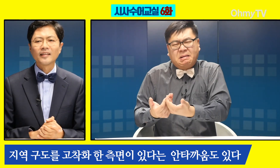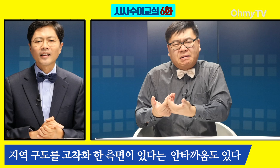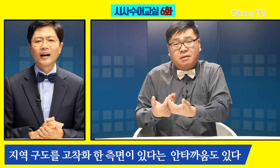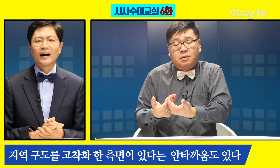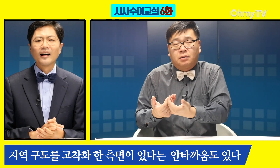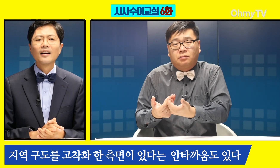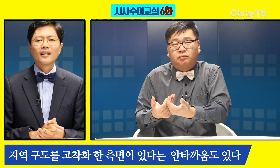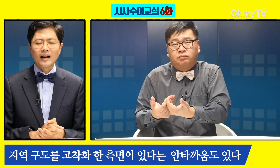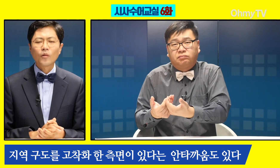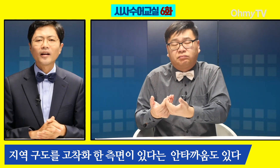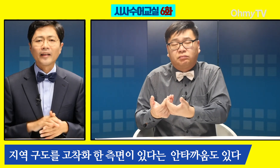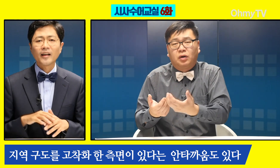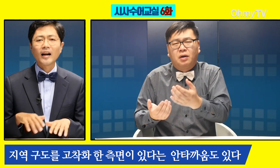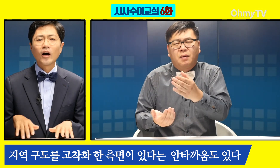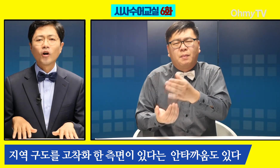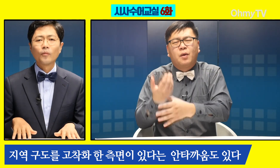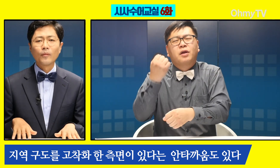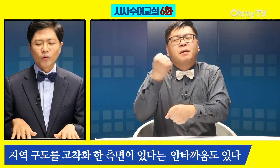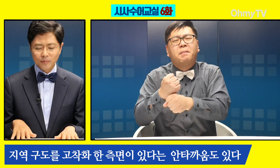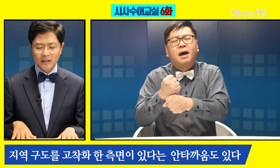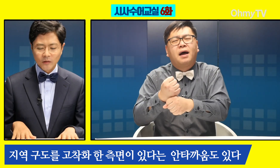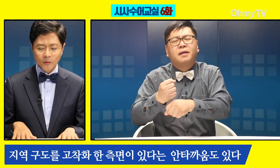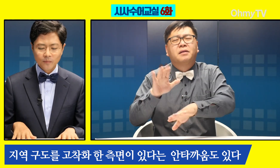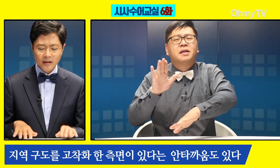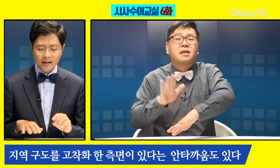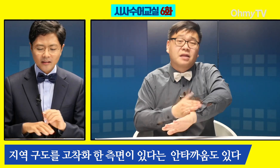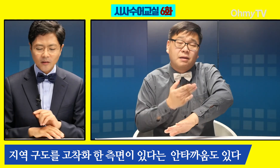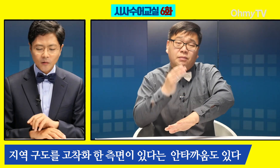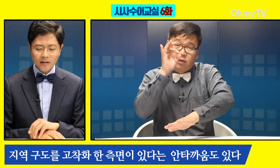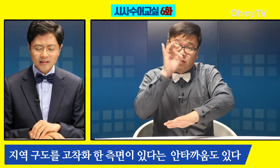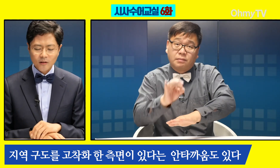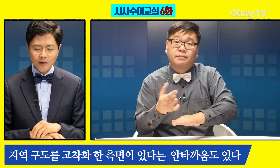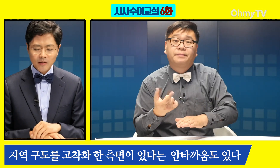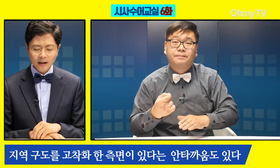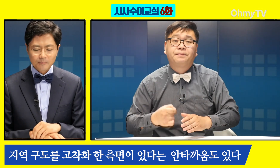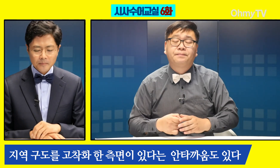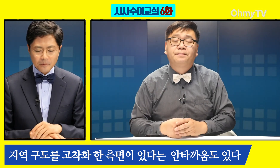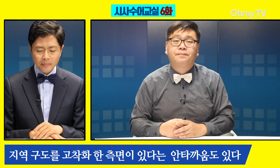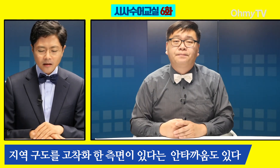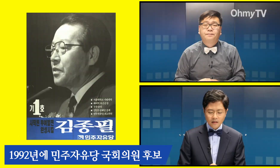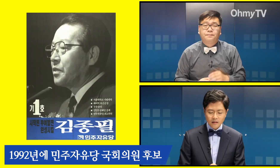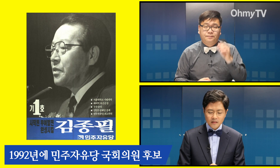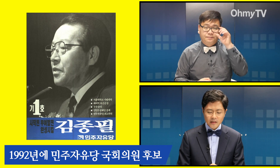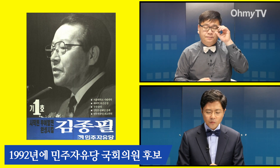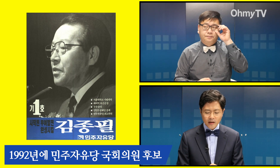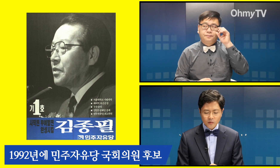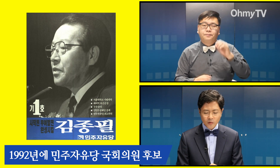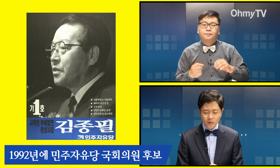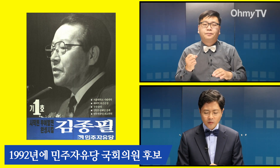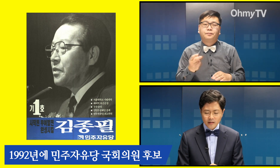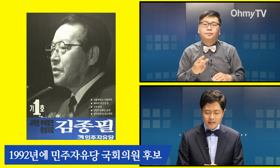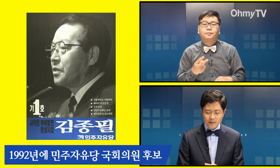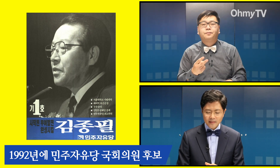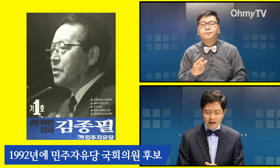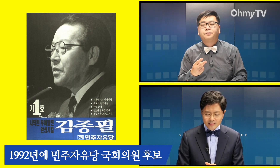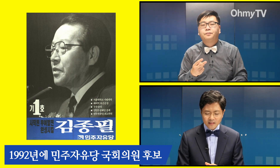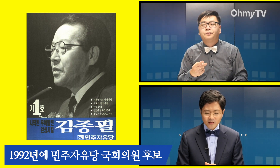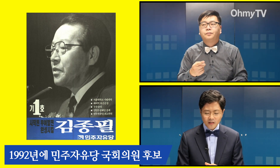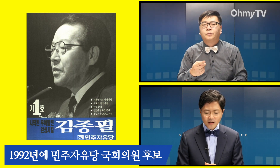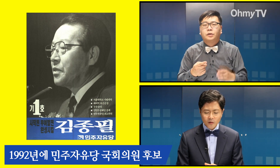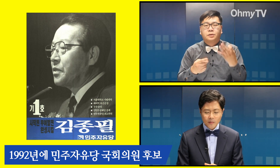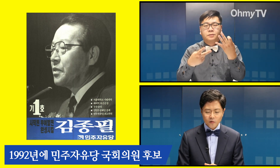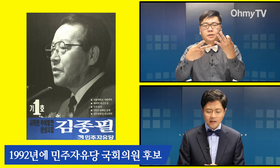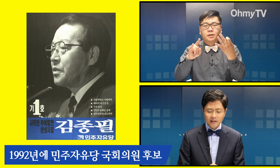것이 아닌가라고 하는 안타까움의 모습들도 있는 것도 사실이기도 합니다. 그 이후에도